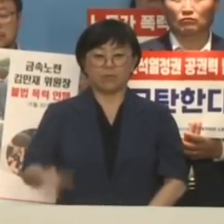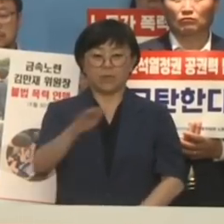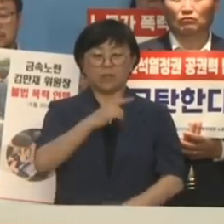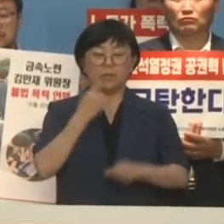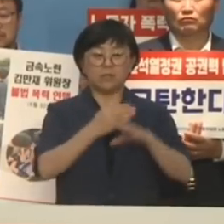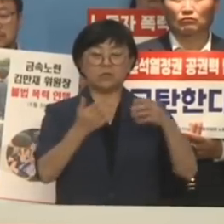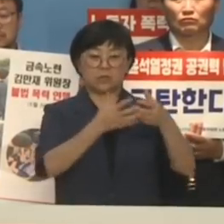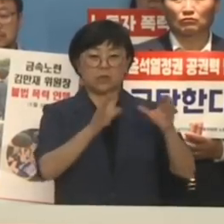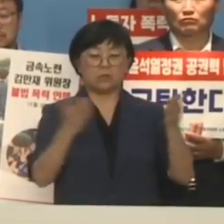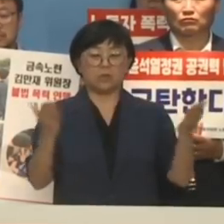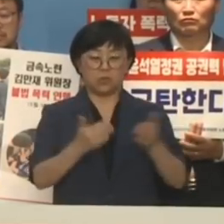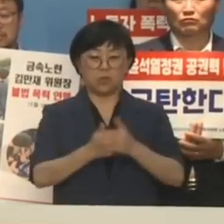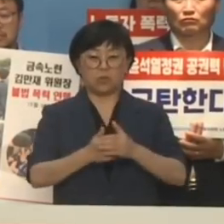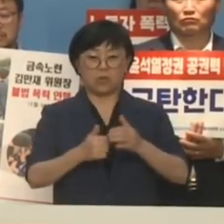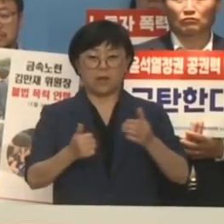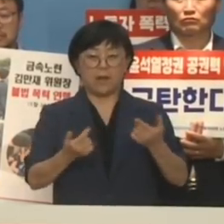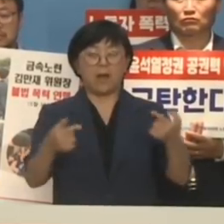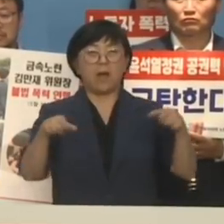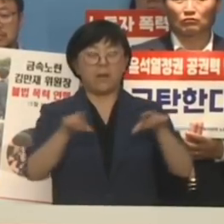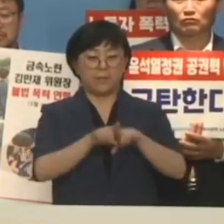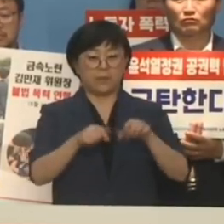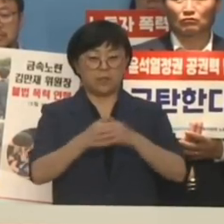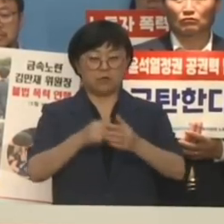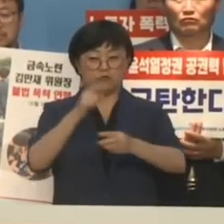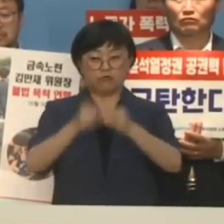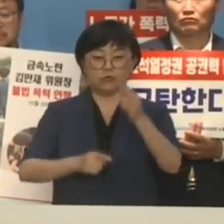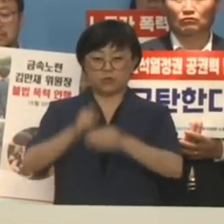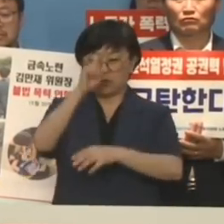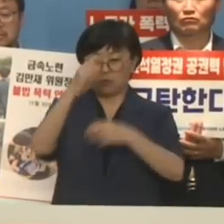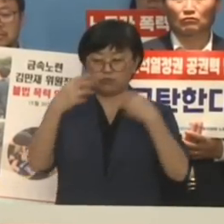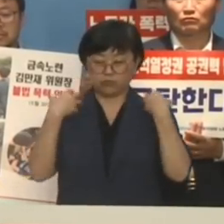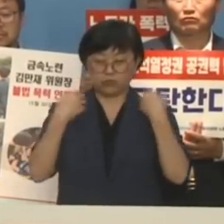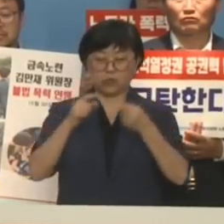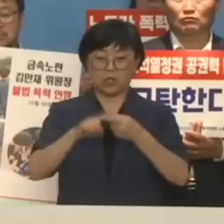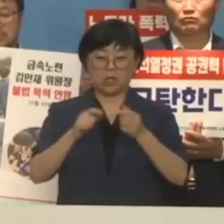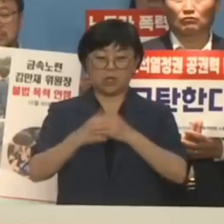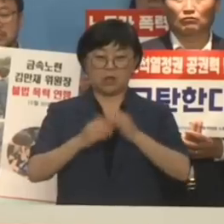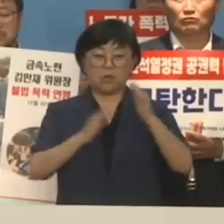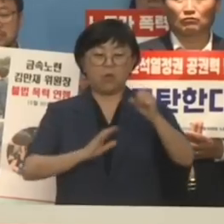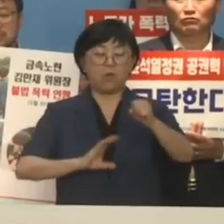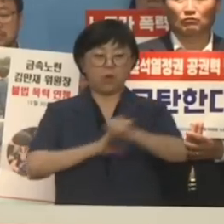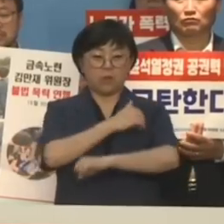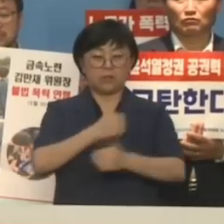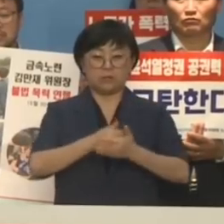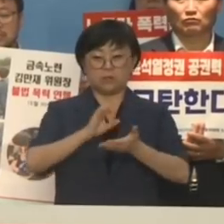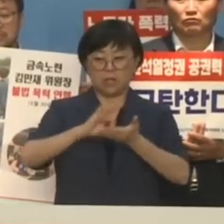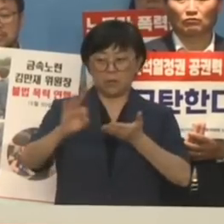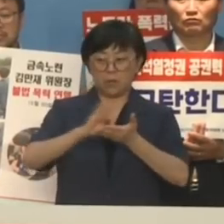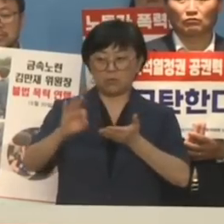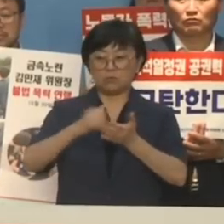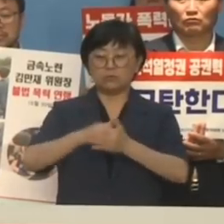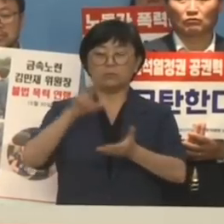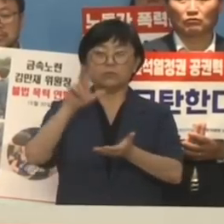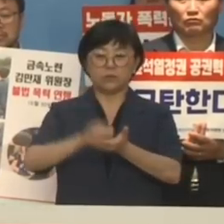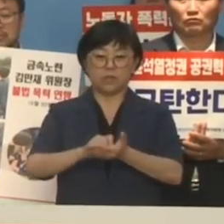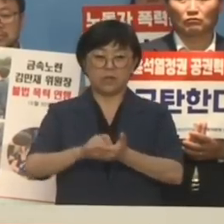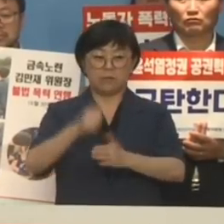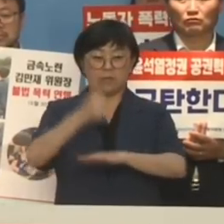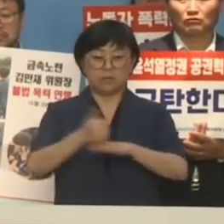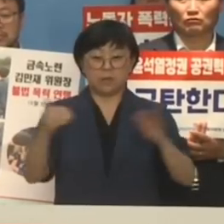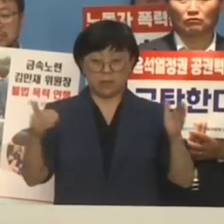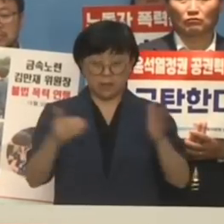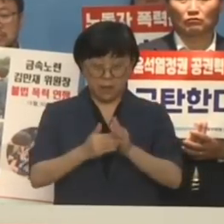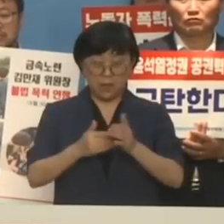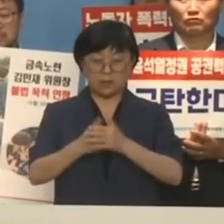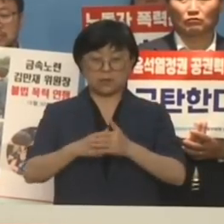우리 더불어민주당은 노동계와 함께 윤석열 정권의 공권력 남용 문제를 끝까지